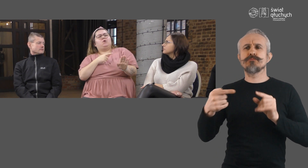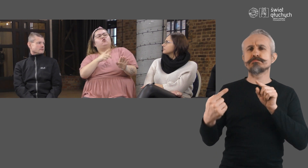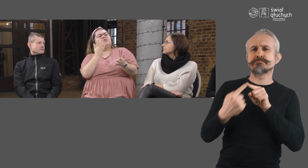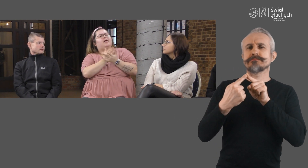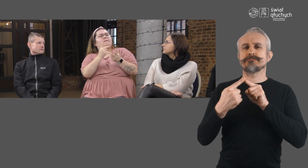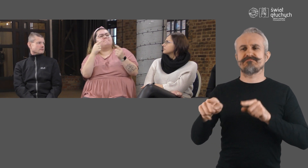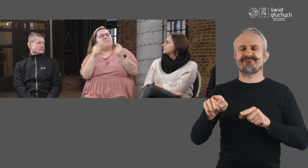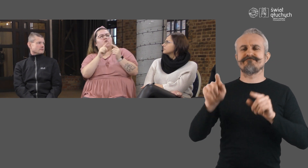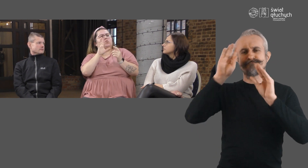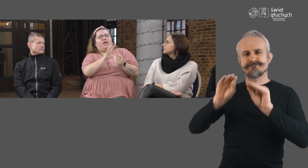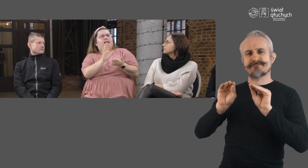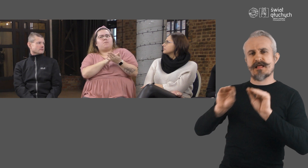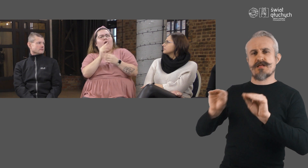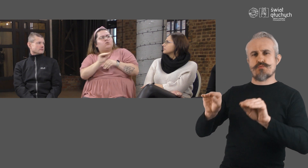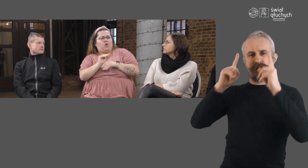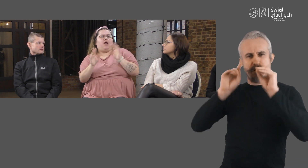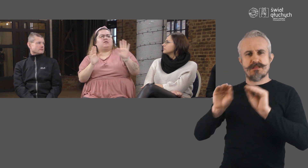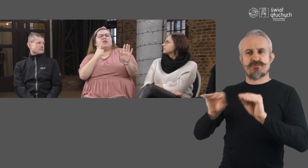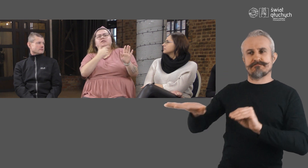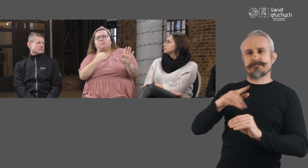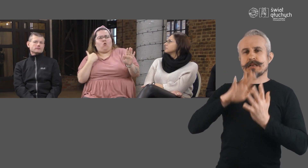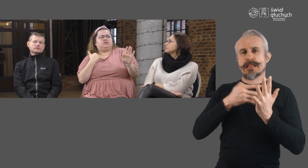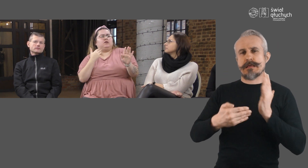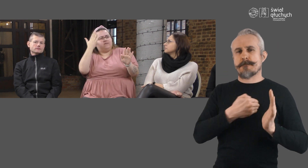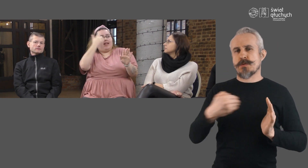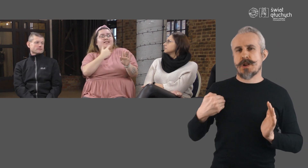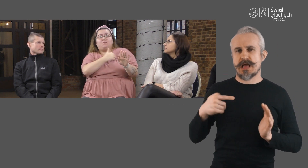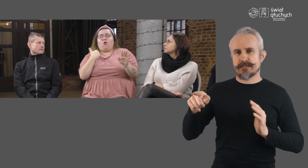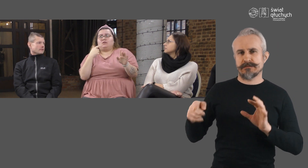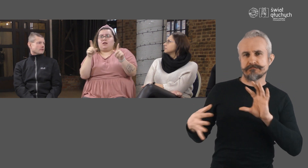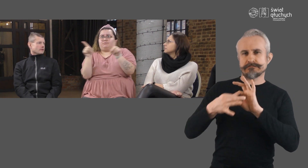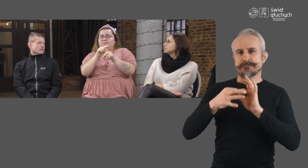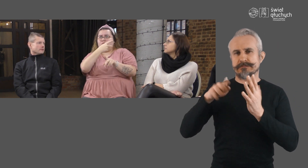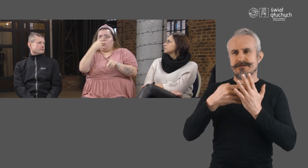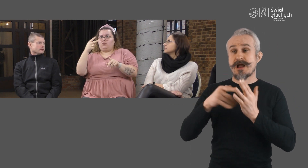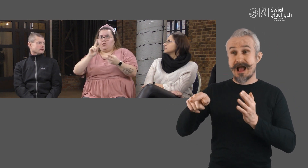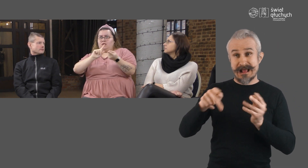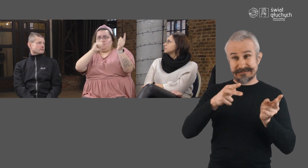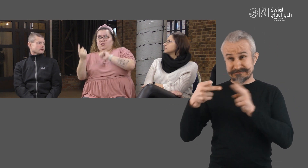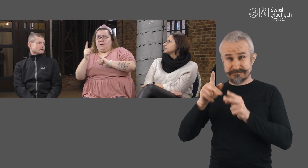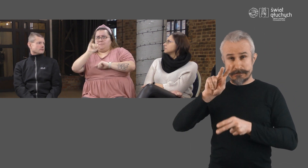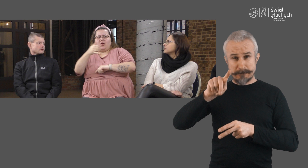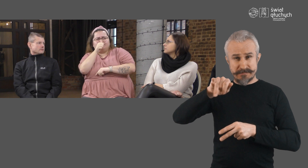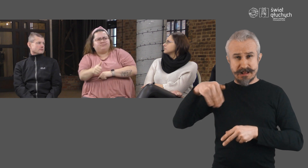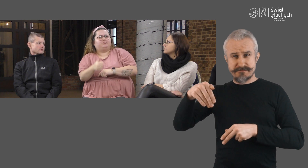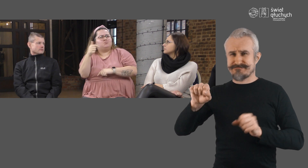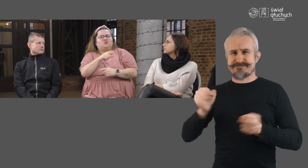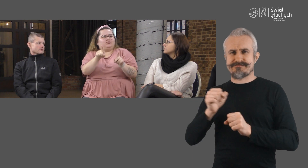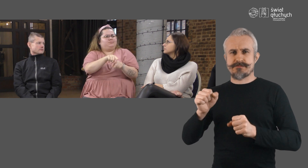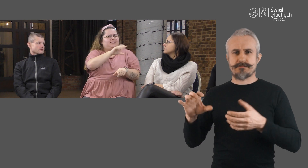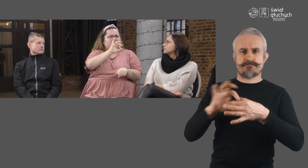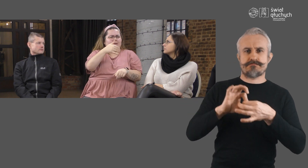że co innego jest, jak na przykład zupełnie ktoś miga w systemie. Znaczy, co innego jest też, jeżeli chodzi o edukację